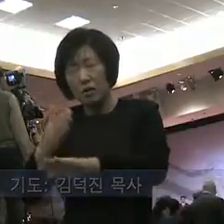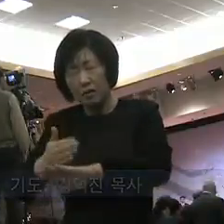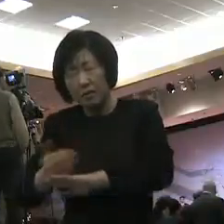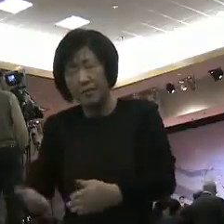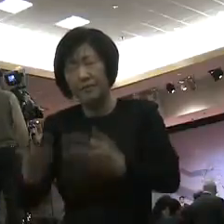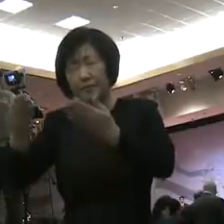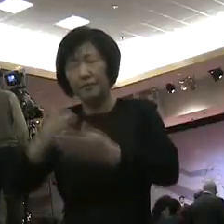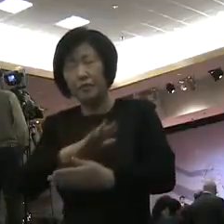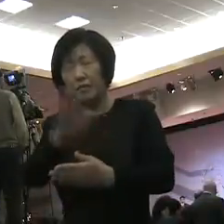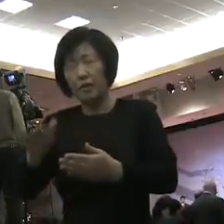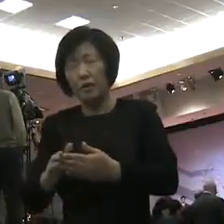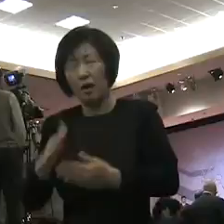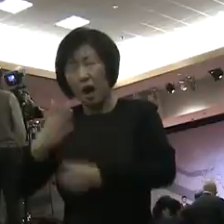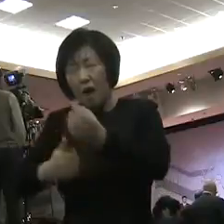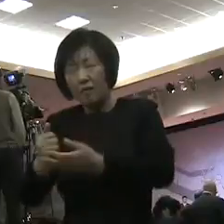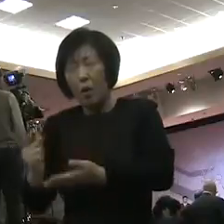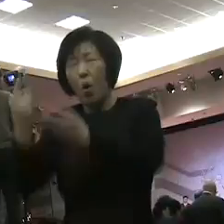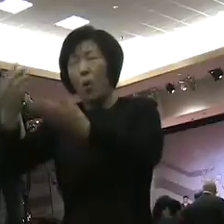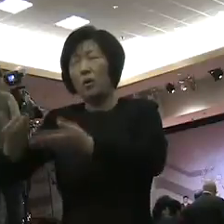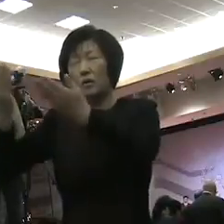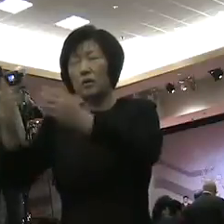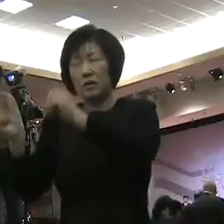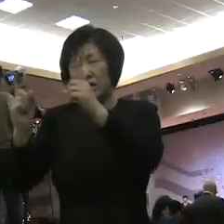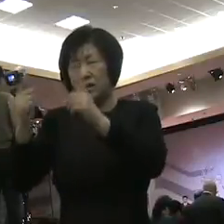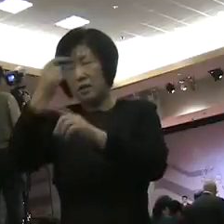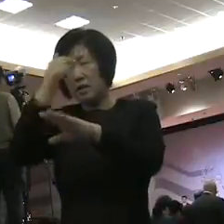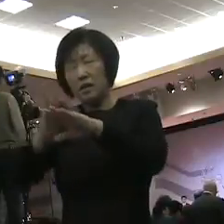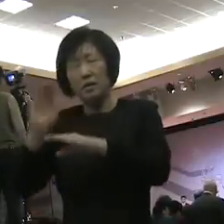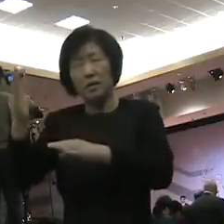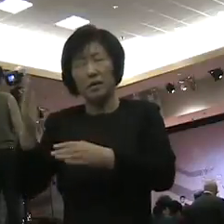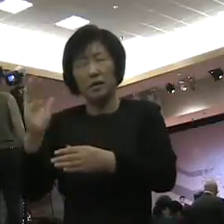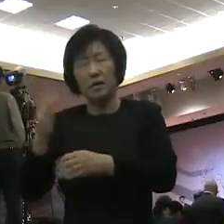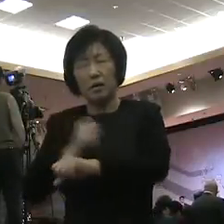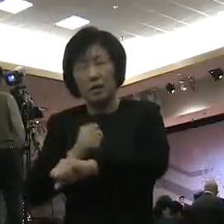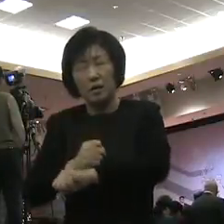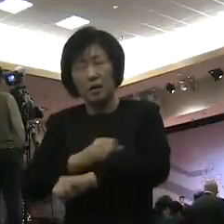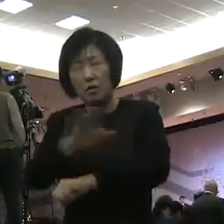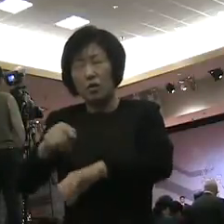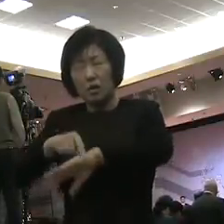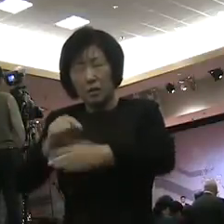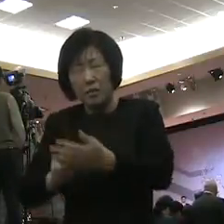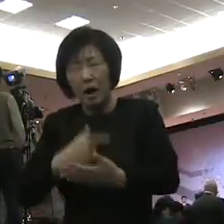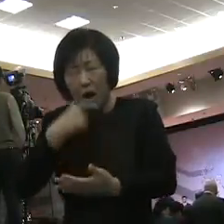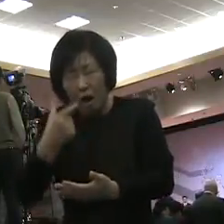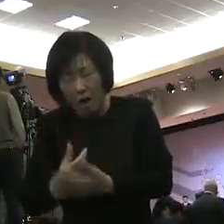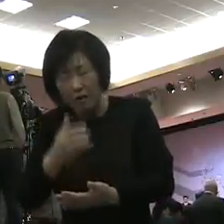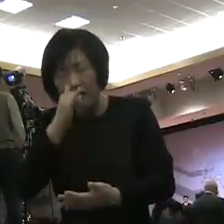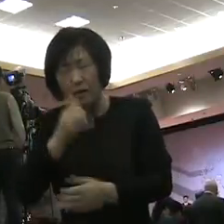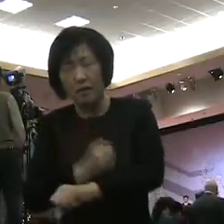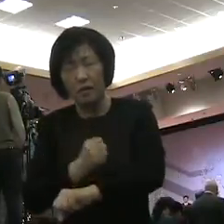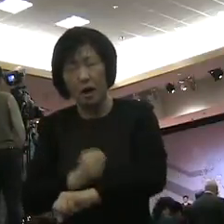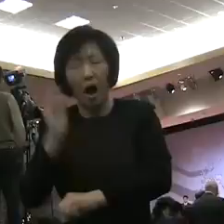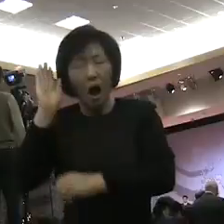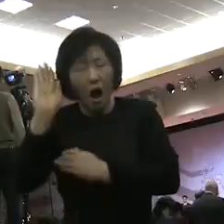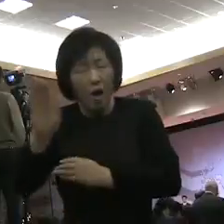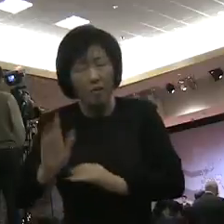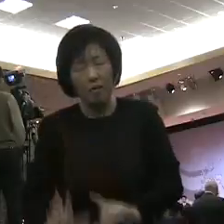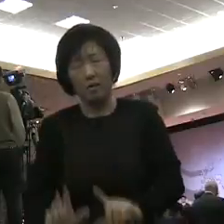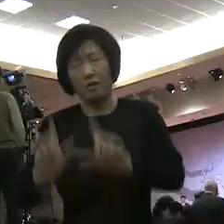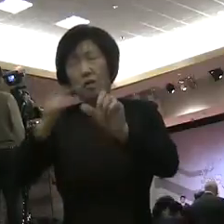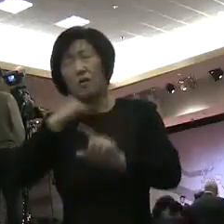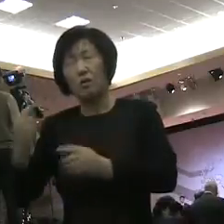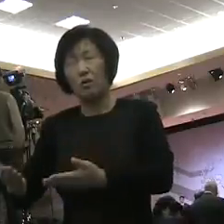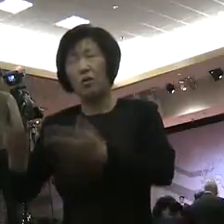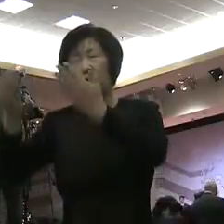우리들이 하나님께 올려드리는 이 예배가 살아있는 예배가 되게 하시고 이 예배를 통해 우리들의 마음에 감격이 있게 하시어 앞으로의 날들을